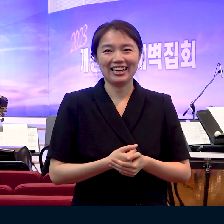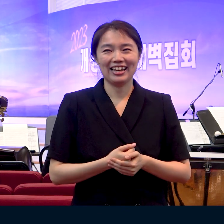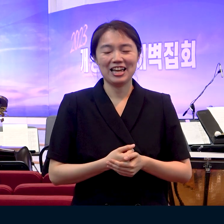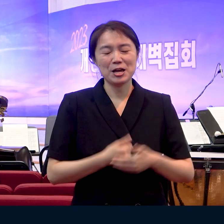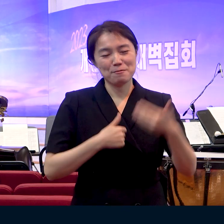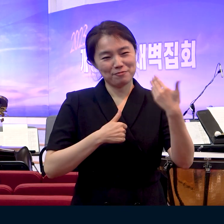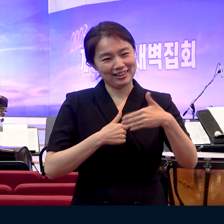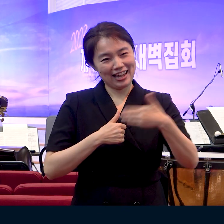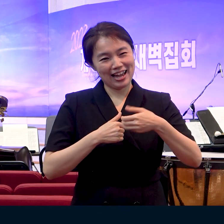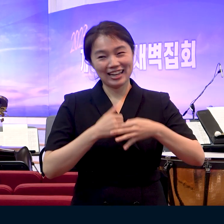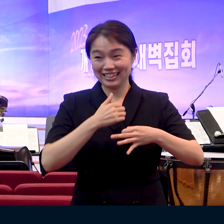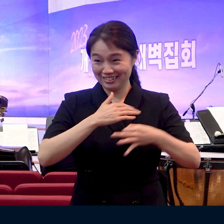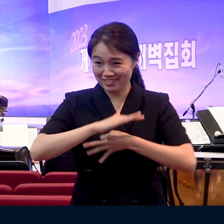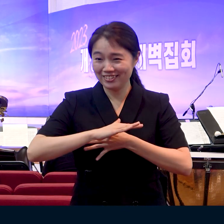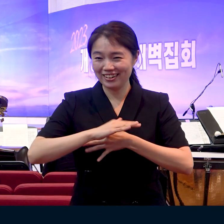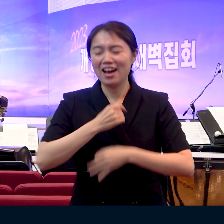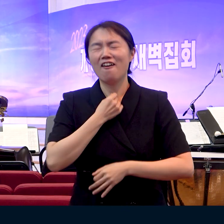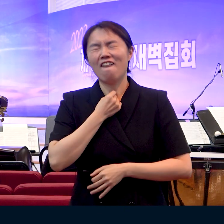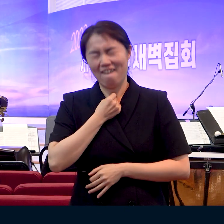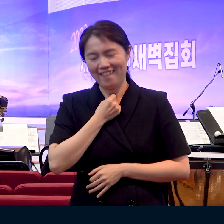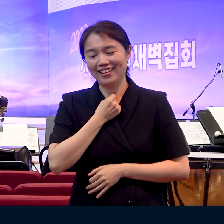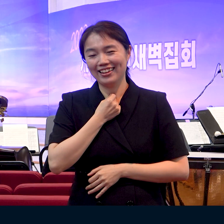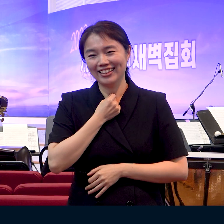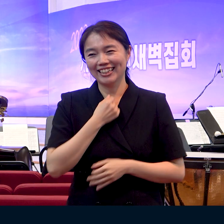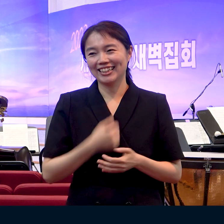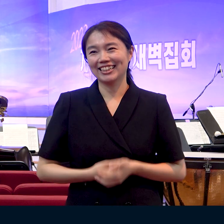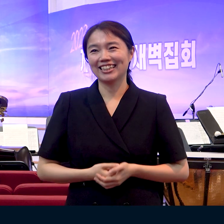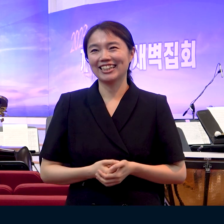청탁하는 그런 일을 한번 경험했으면 좋겠다.